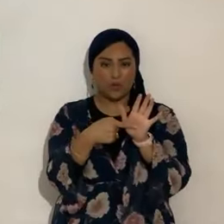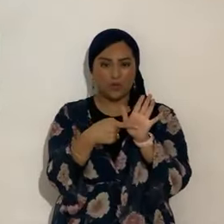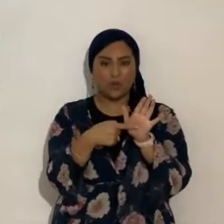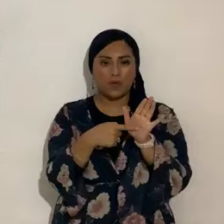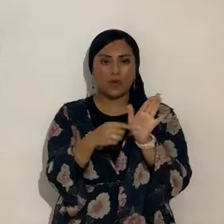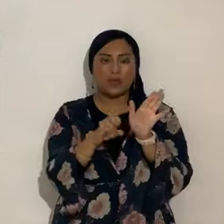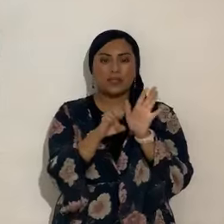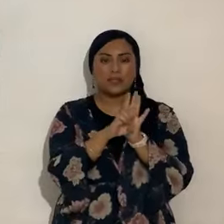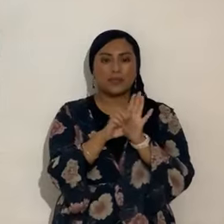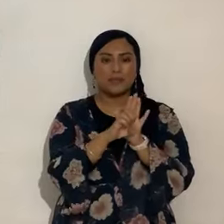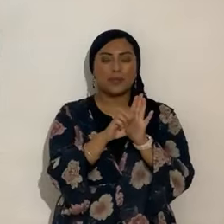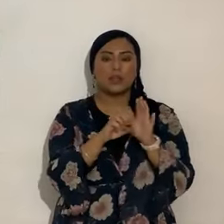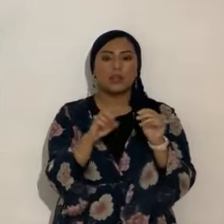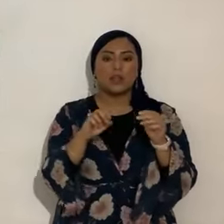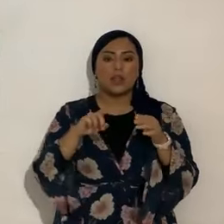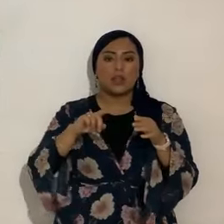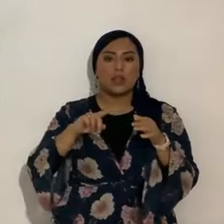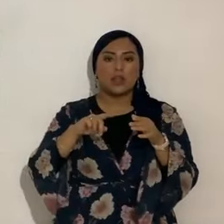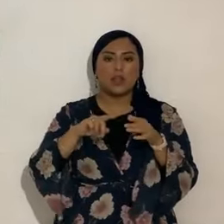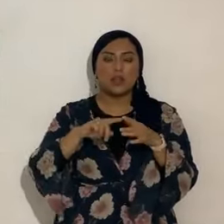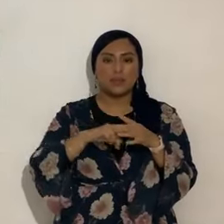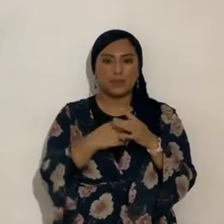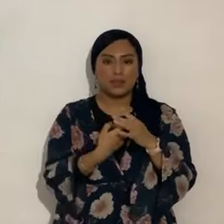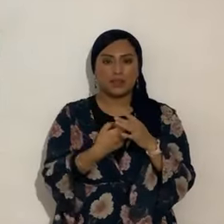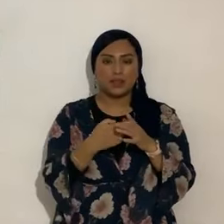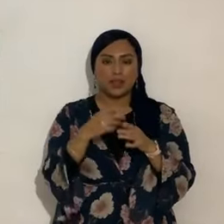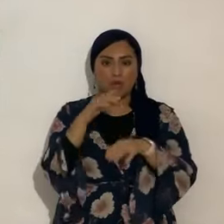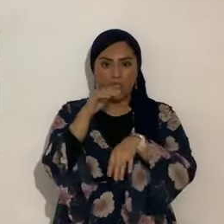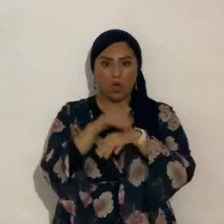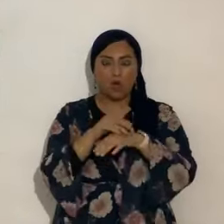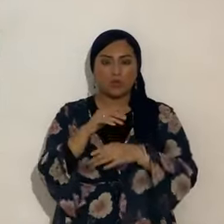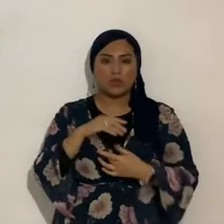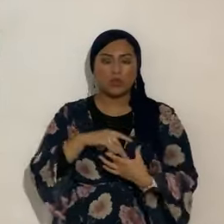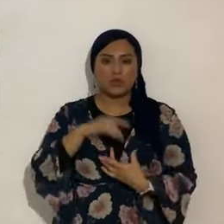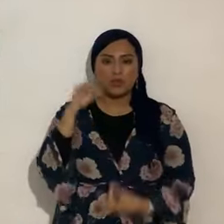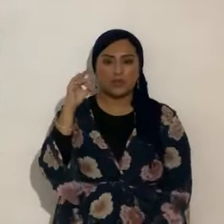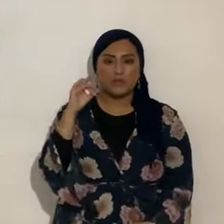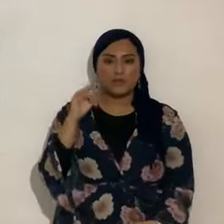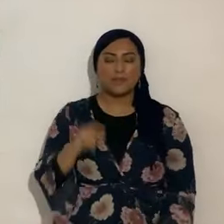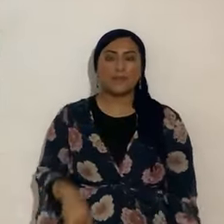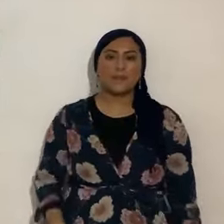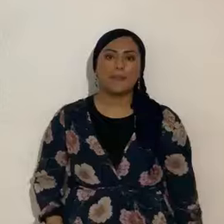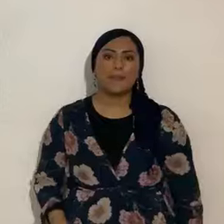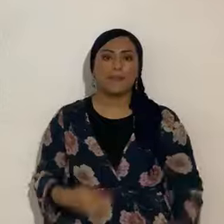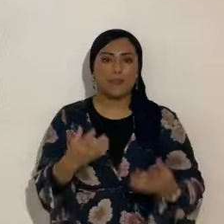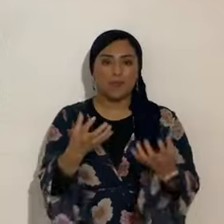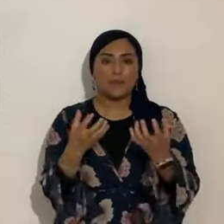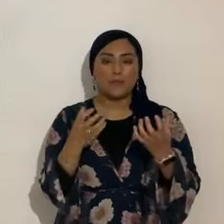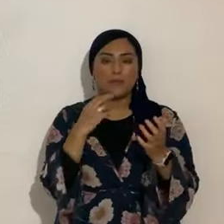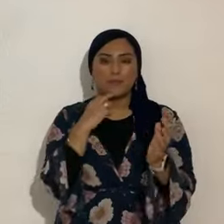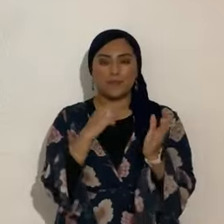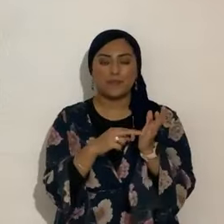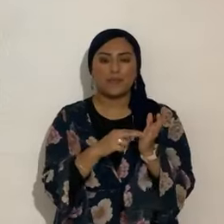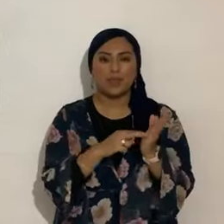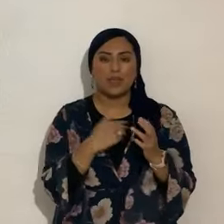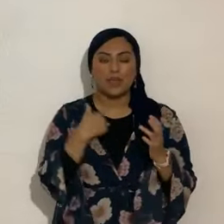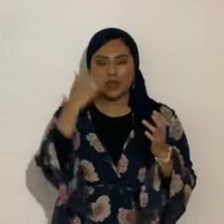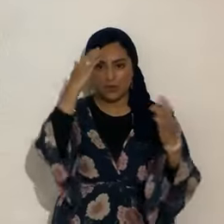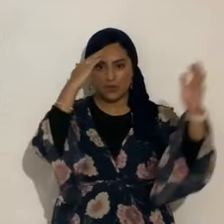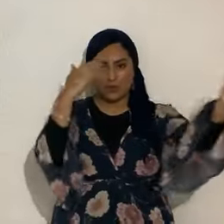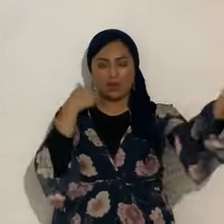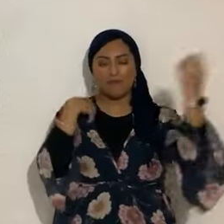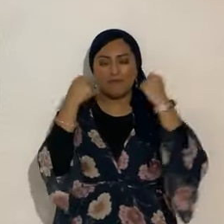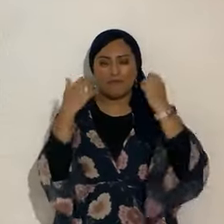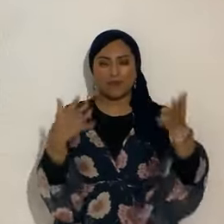representar el principio activo del espíritu humano. Los que gusten anotar, yo sé que hay